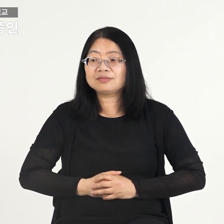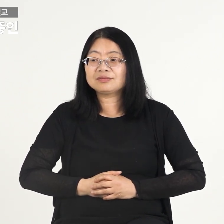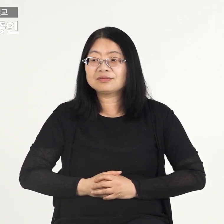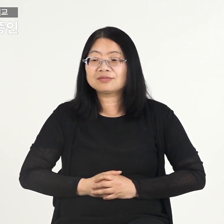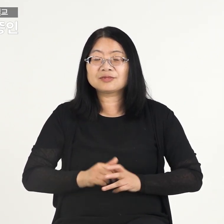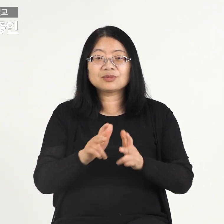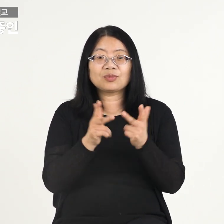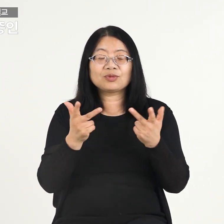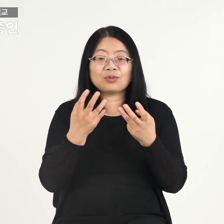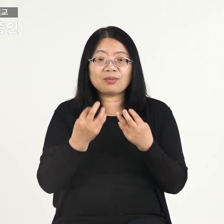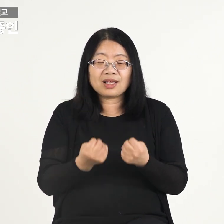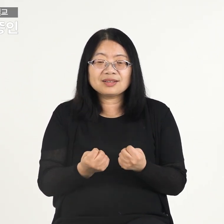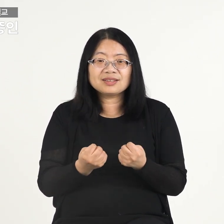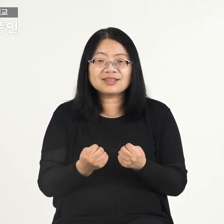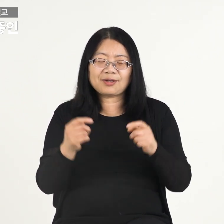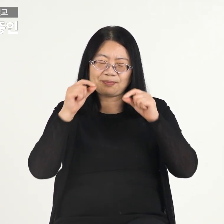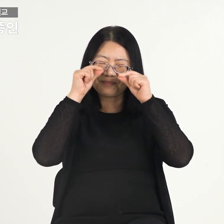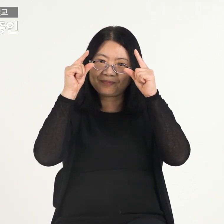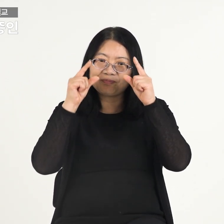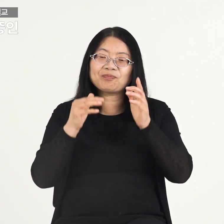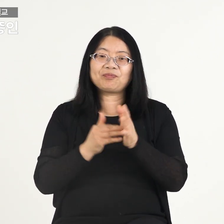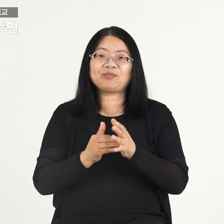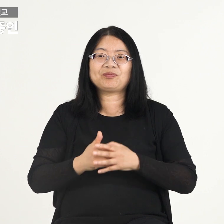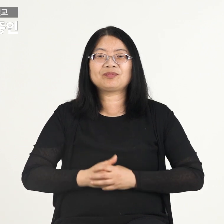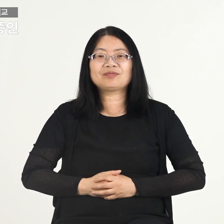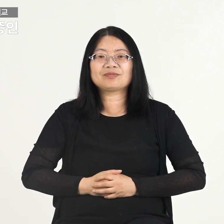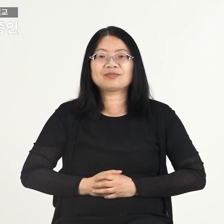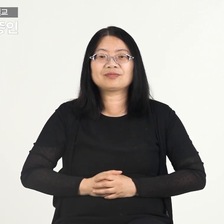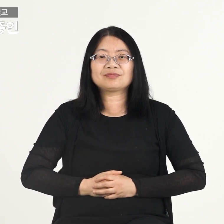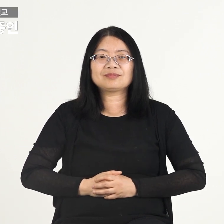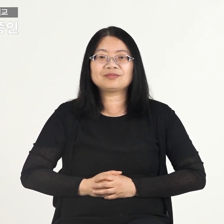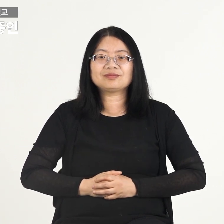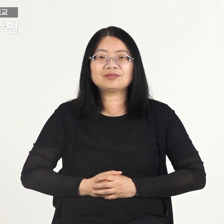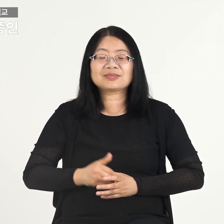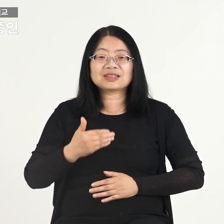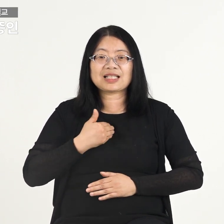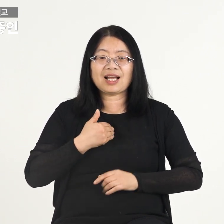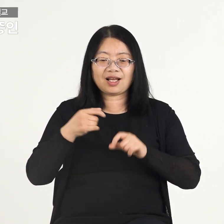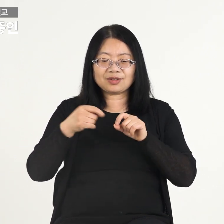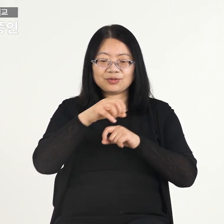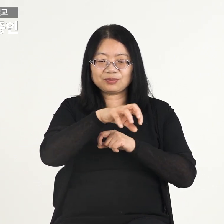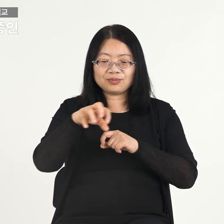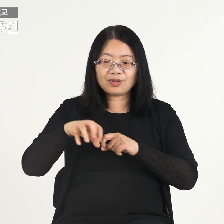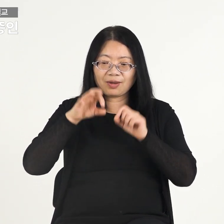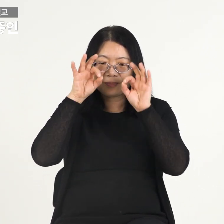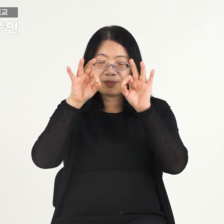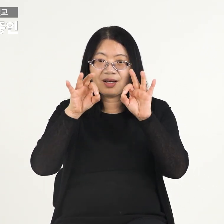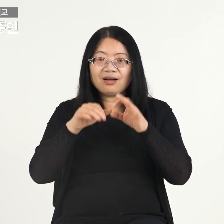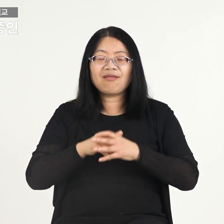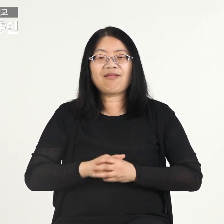그 본인도 많이 깨달았다고 하죠. 내 주변에 보면